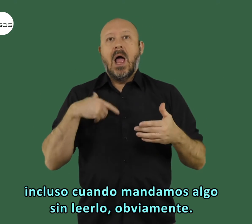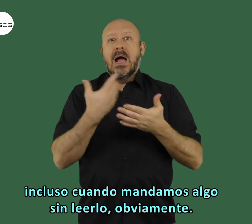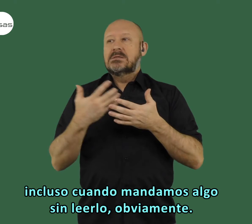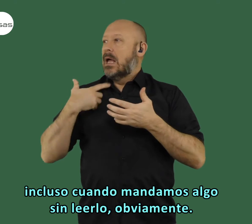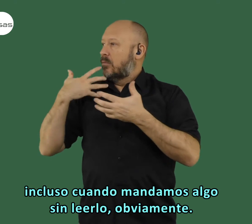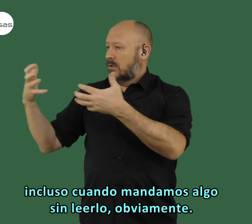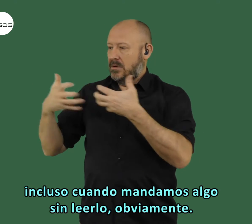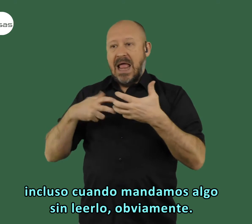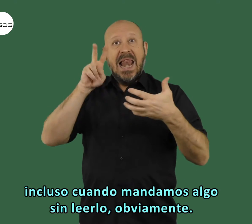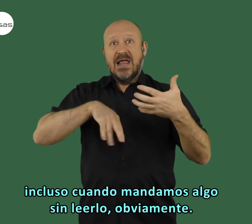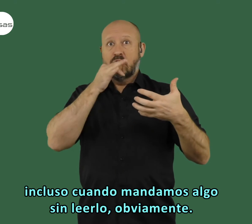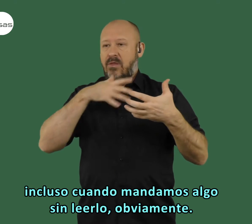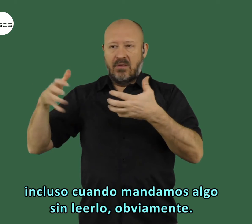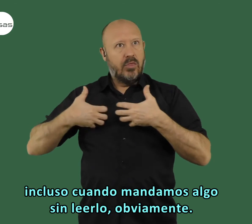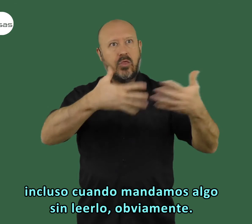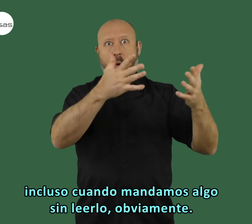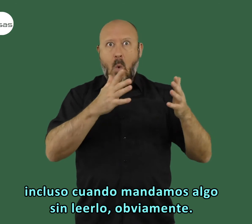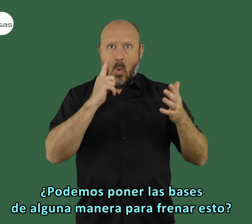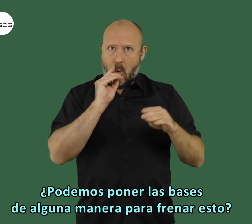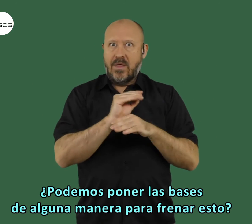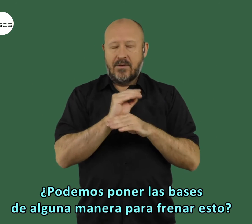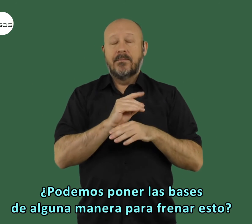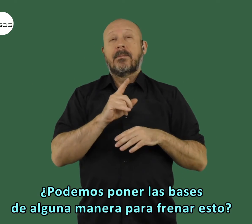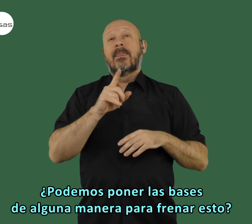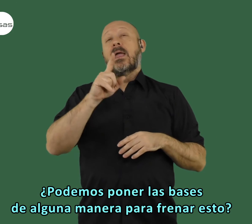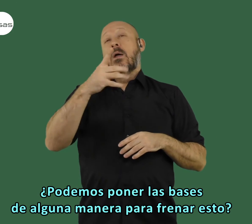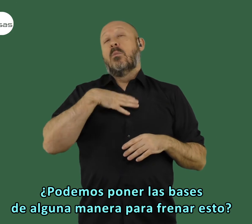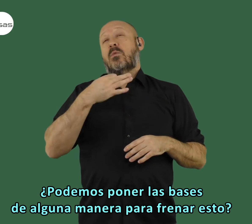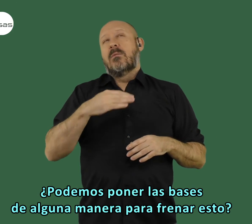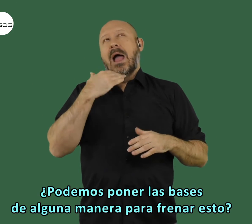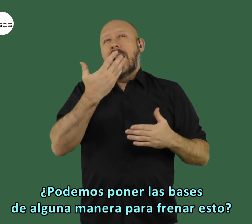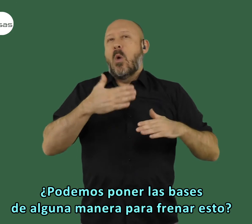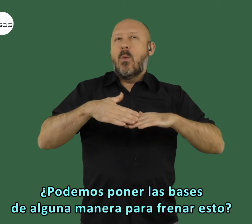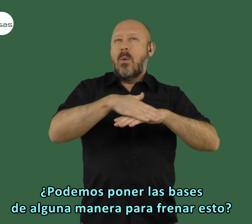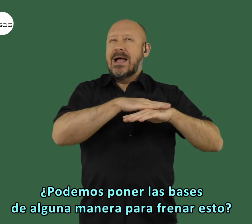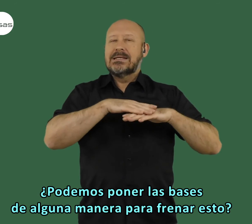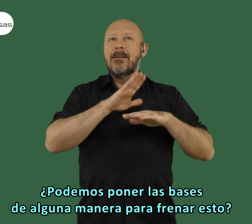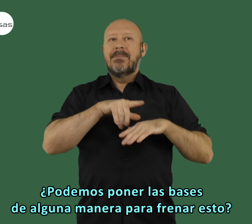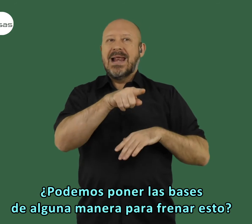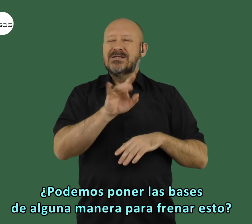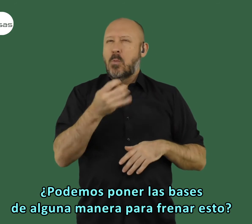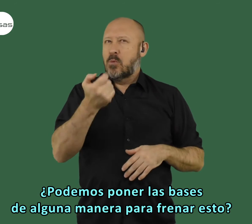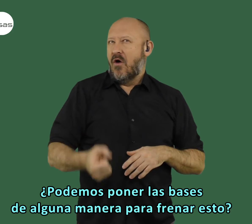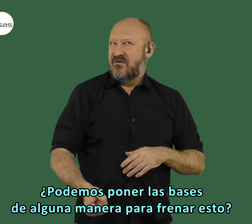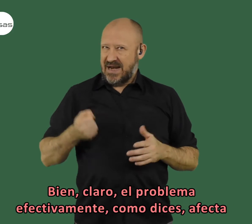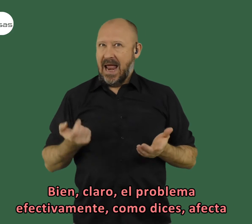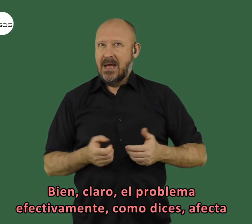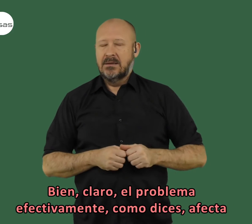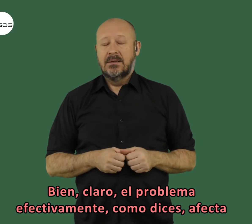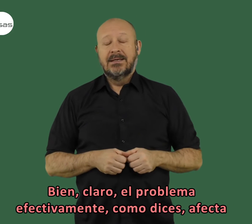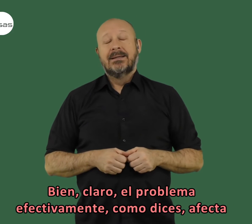incluso cuando mandamos algo sin leerlo, obviamente. ¿Podemos poner las bases de alguna manera para frenar